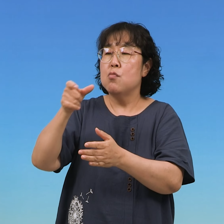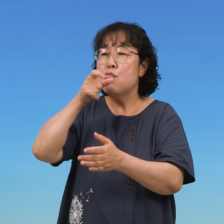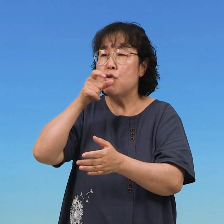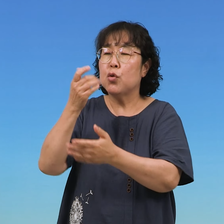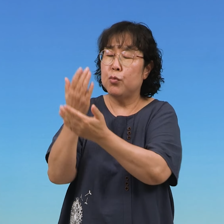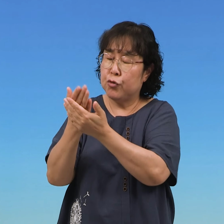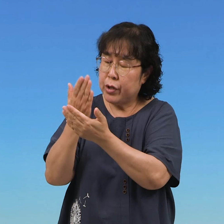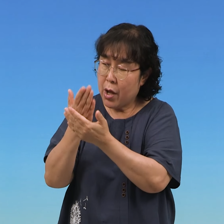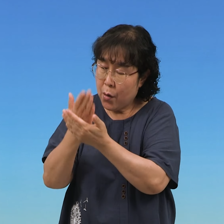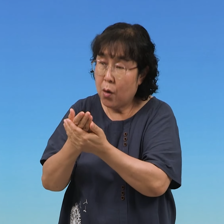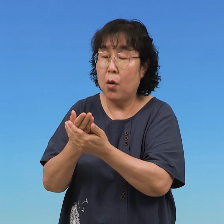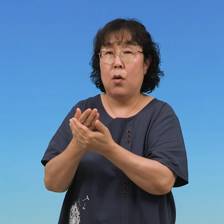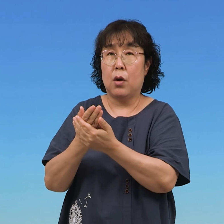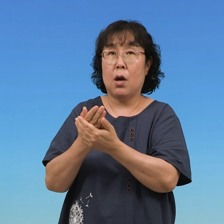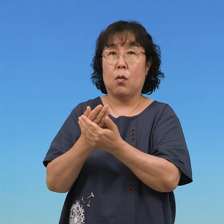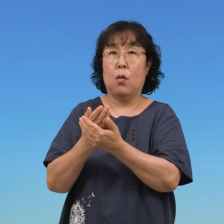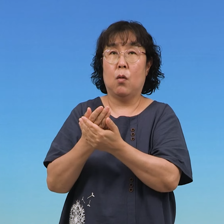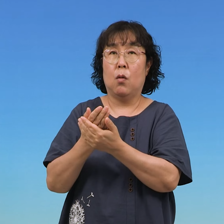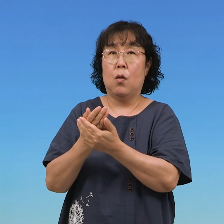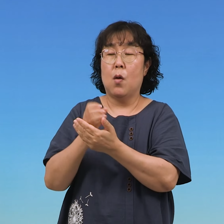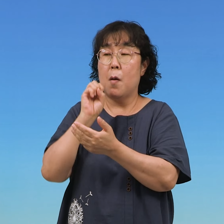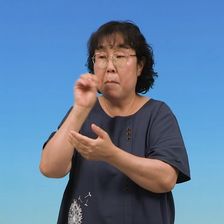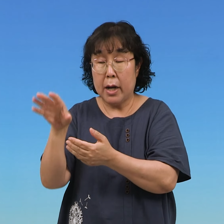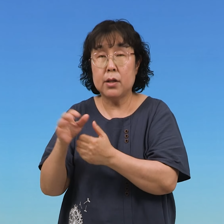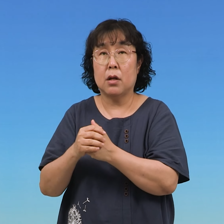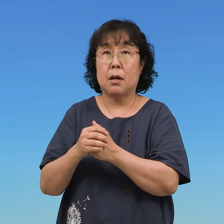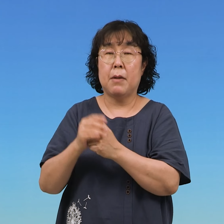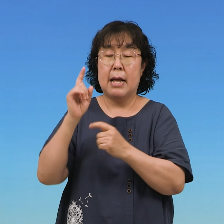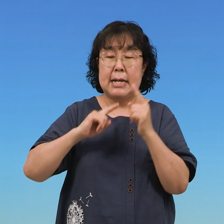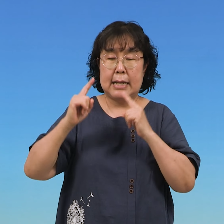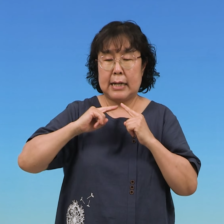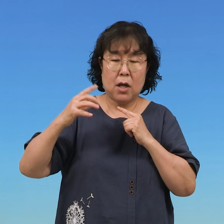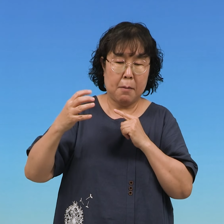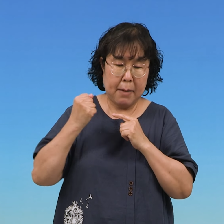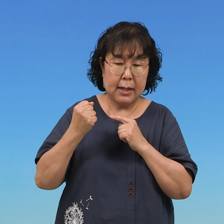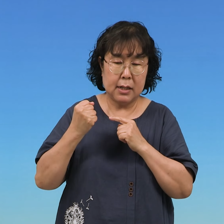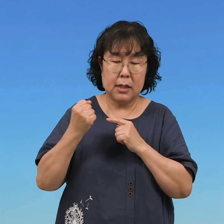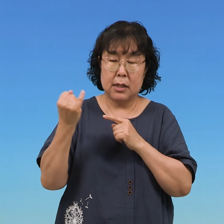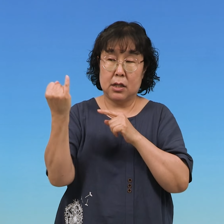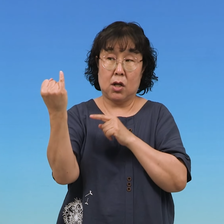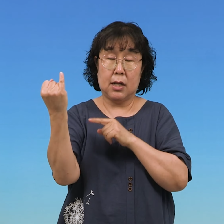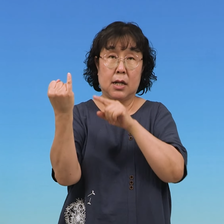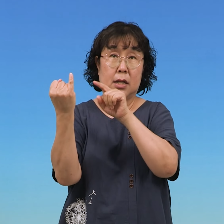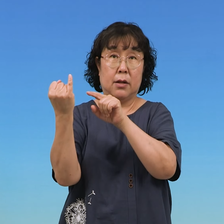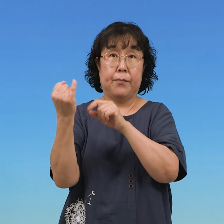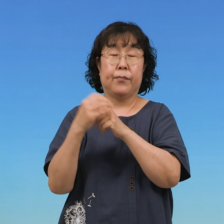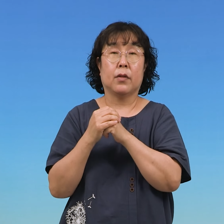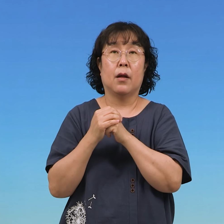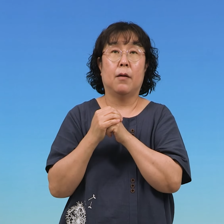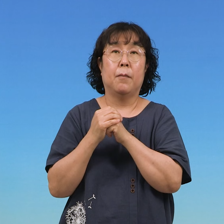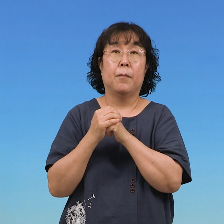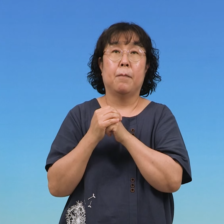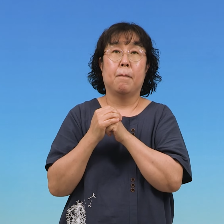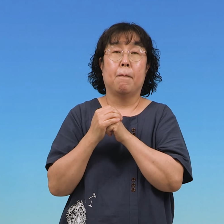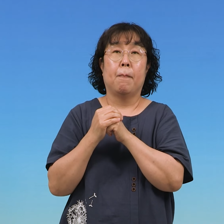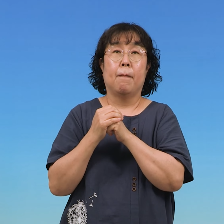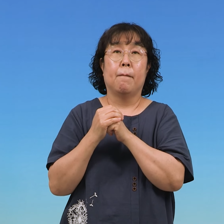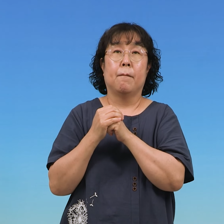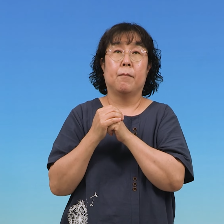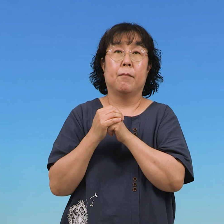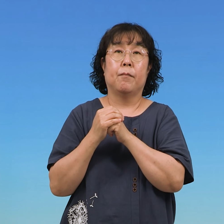이렇게 접근하시고, 그리고 또 중요한 건요, 상처가 많은 과거의 어떤 일로 상처받은 사람들은 이거를